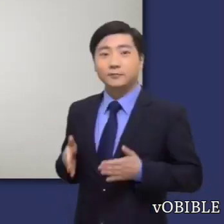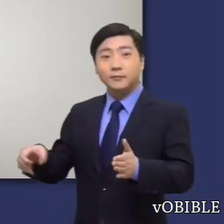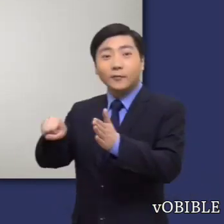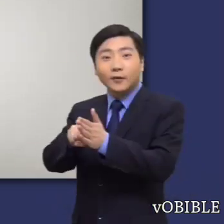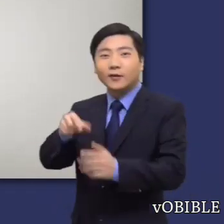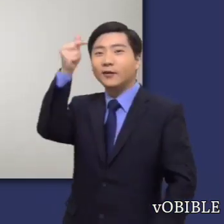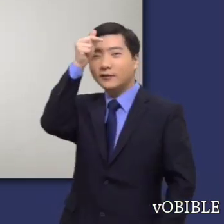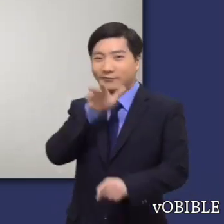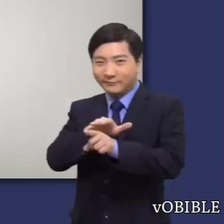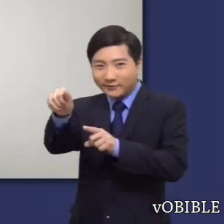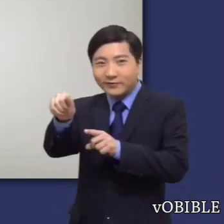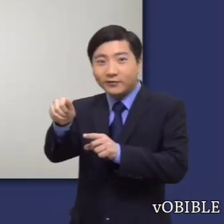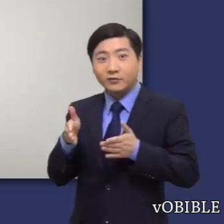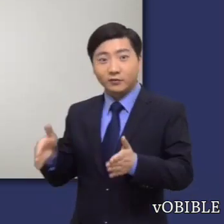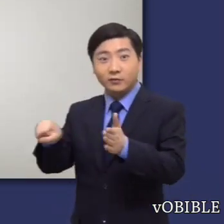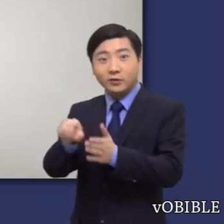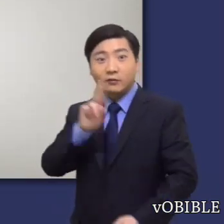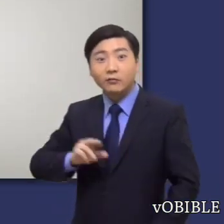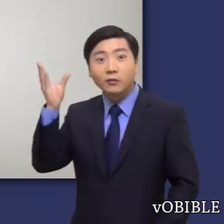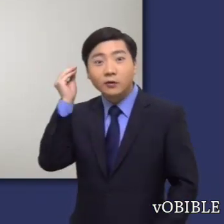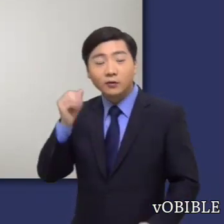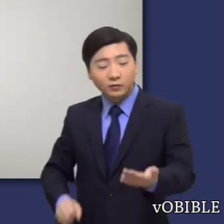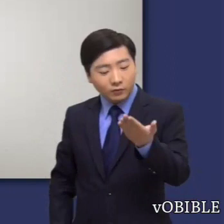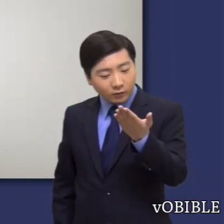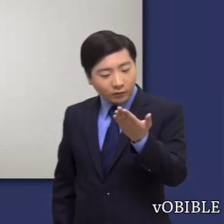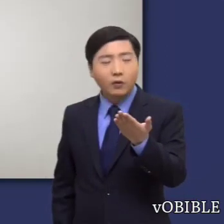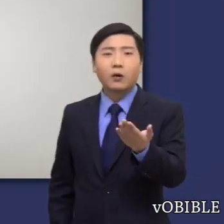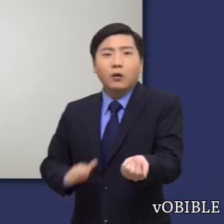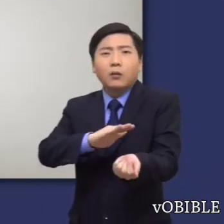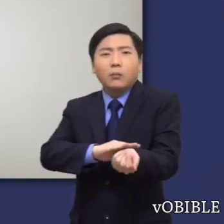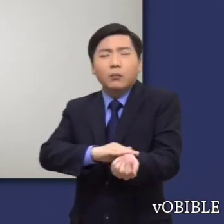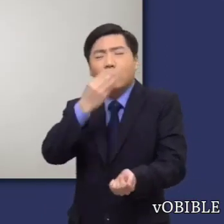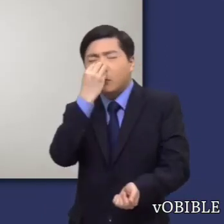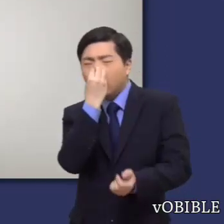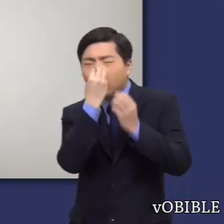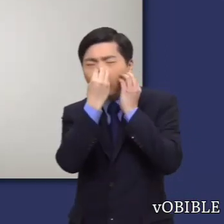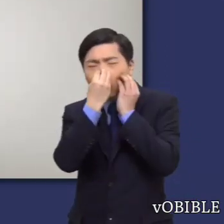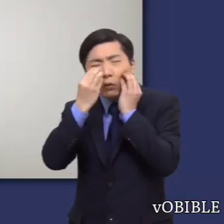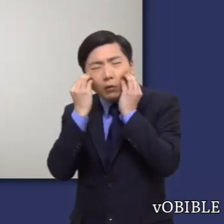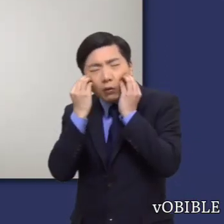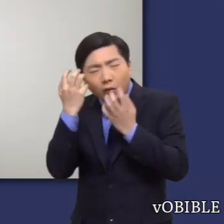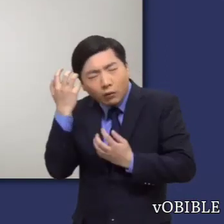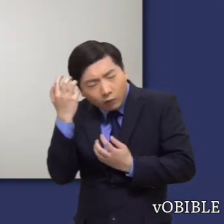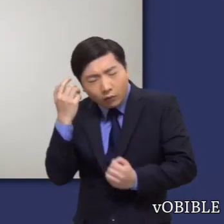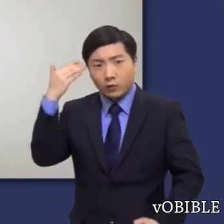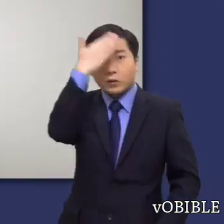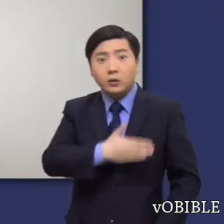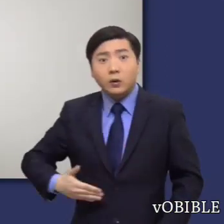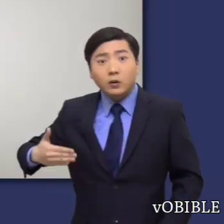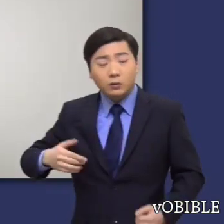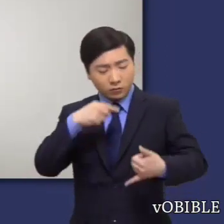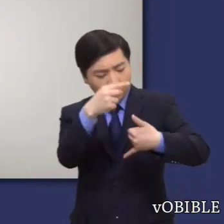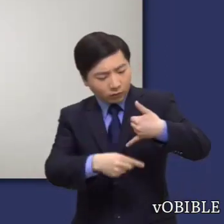路加在书中用了超过300个医学术语或相关词语，四福音书中只有